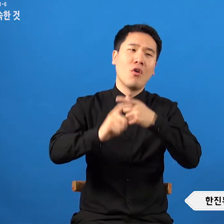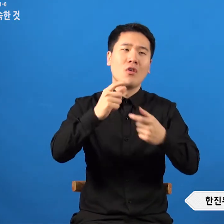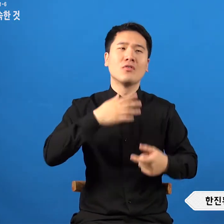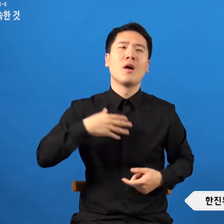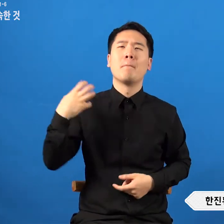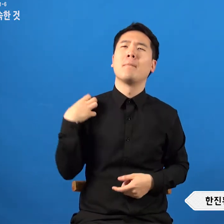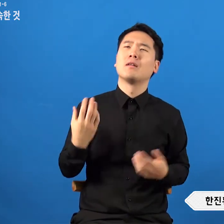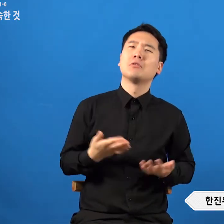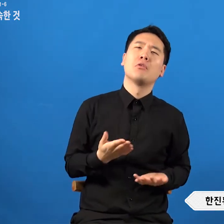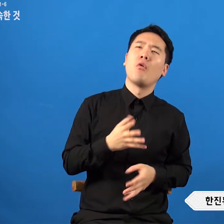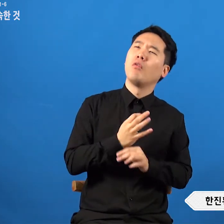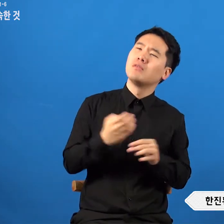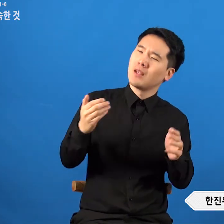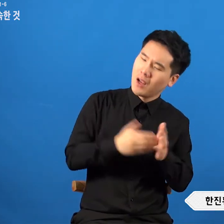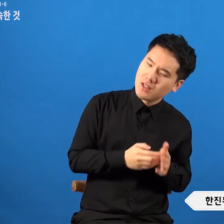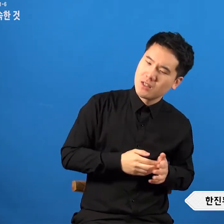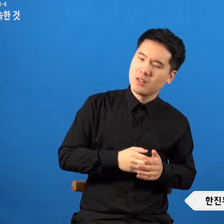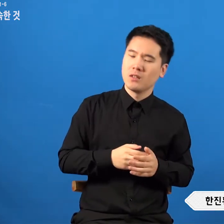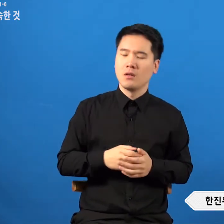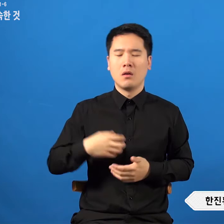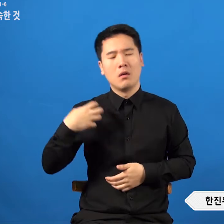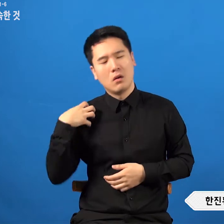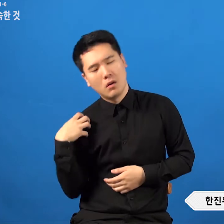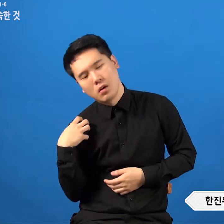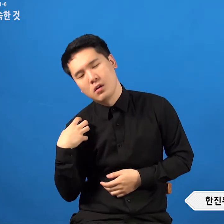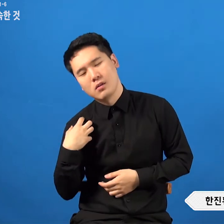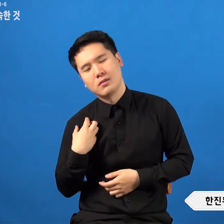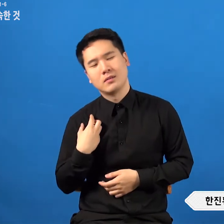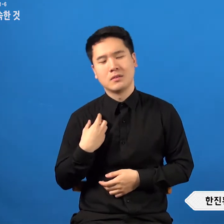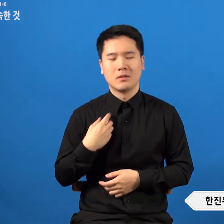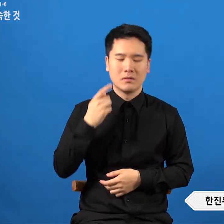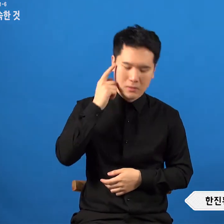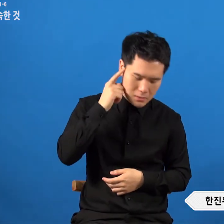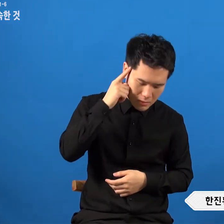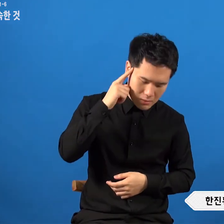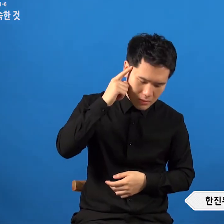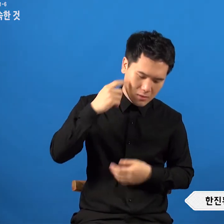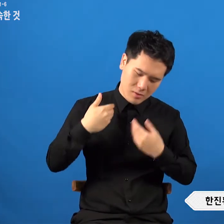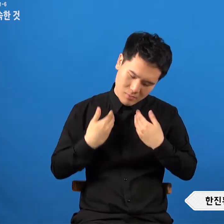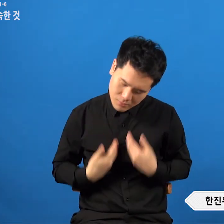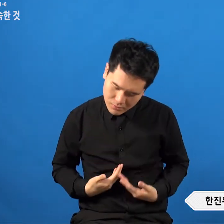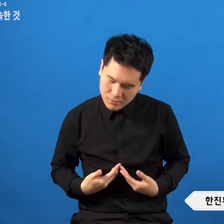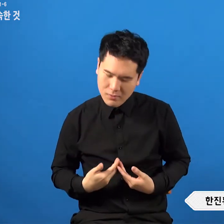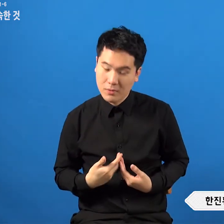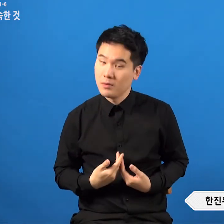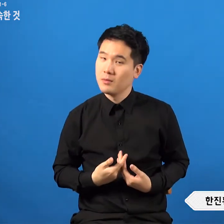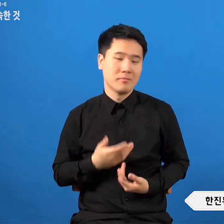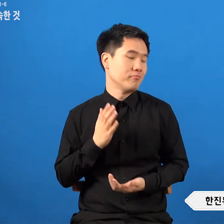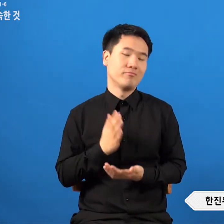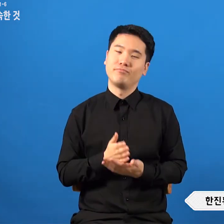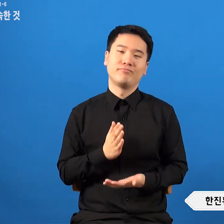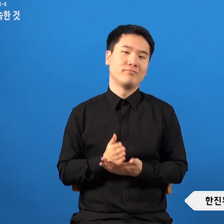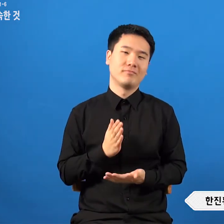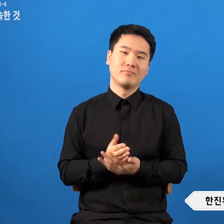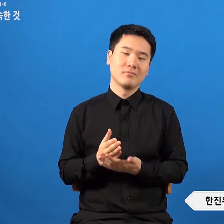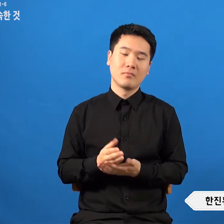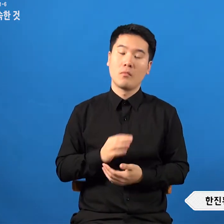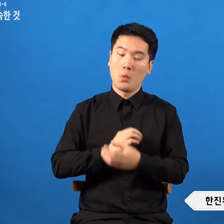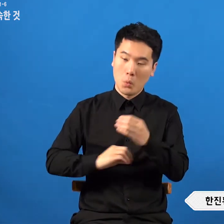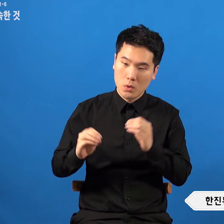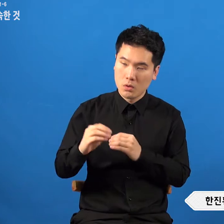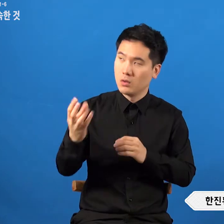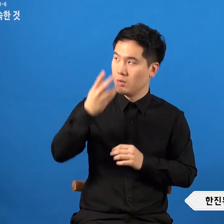그래서 스트레스 받고 무거운 짐이 되고 그렇게 할 필요가 없습니다. 기쁨으로 오히려 성령께서 우리를